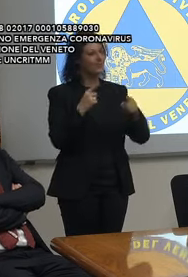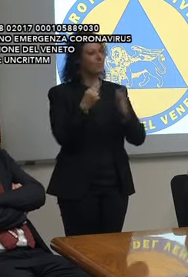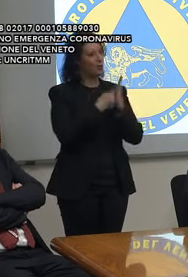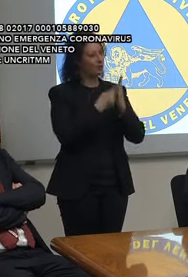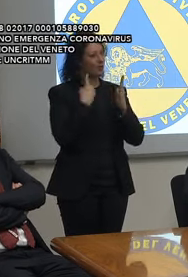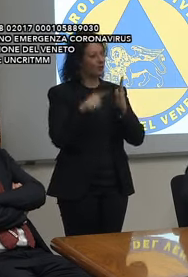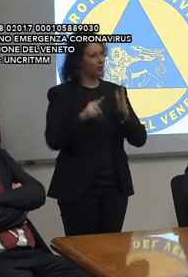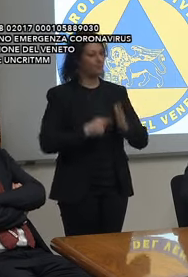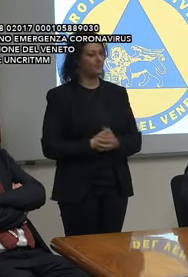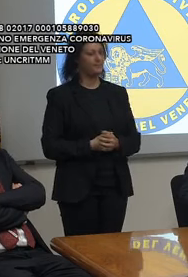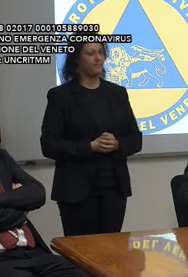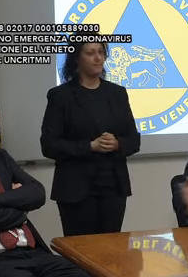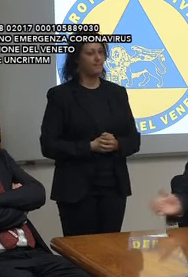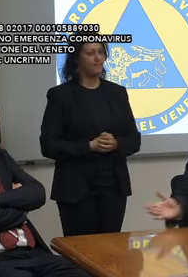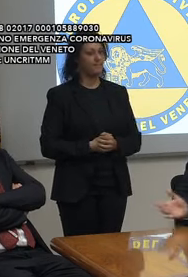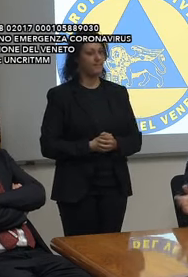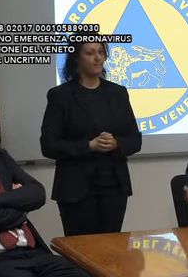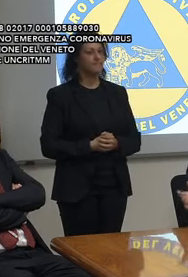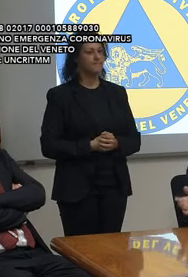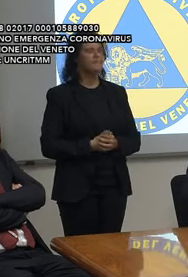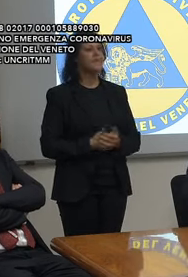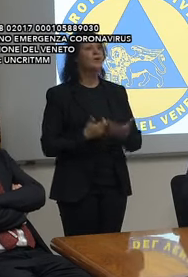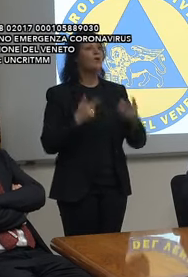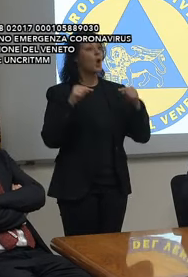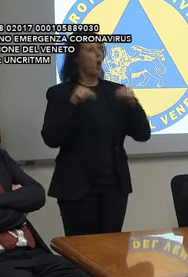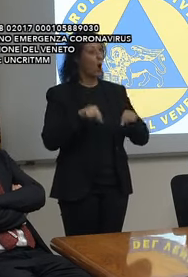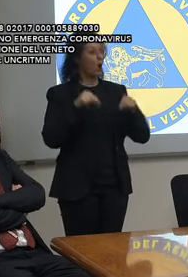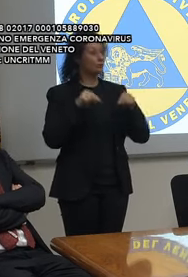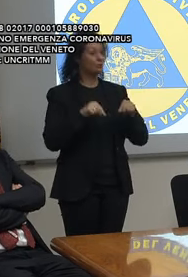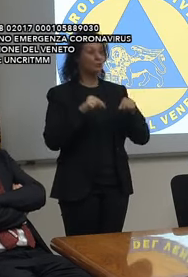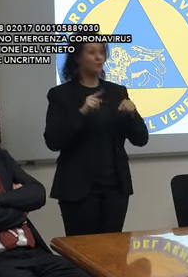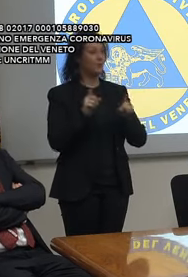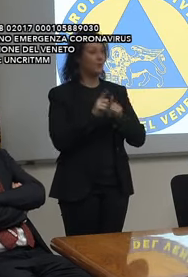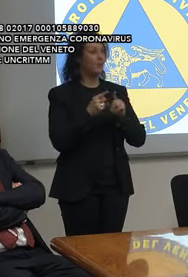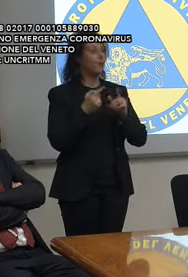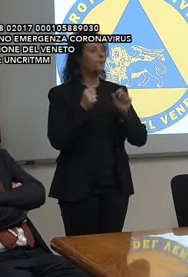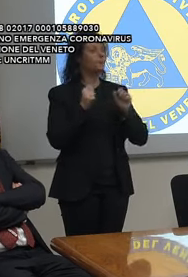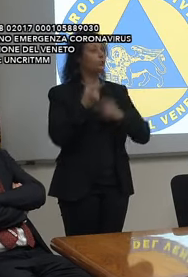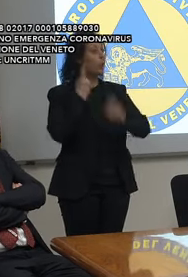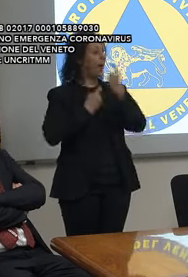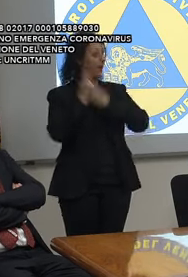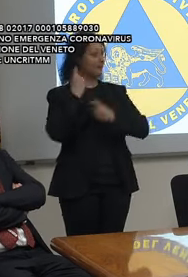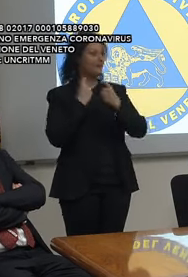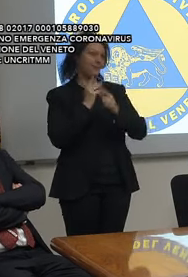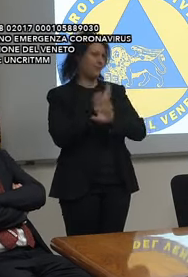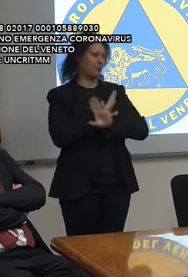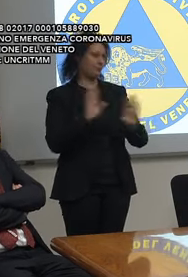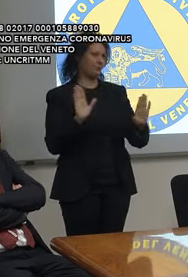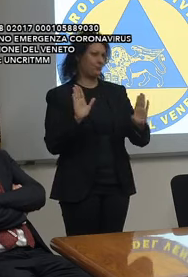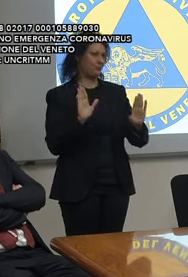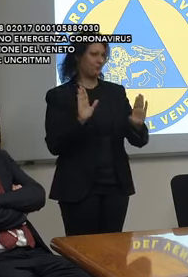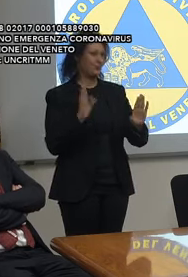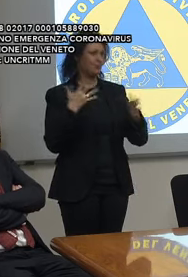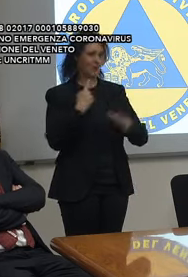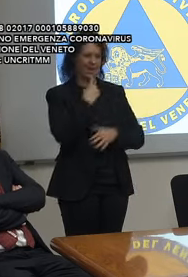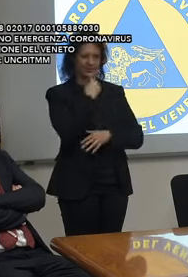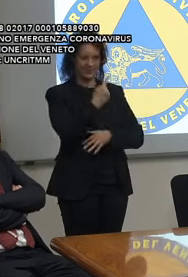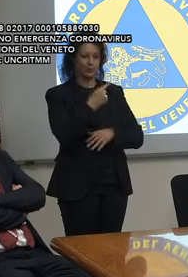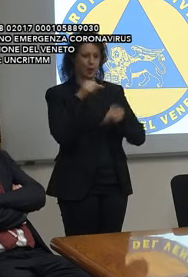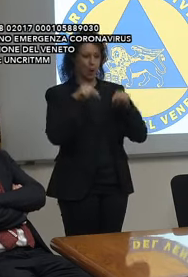Oggi siamo al punto di non ritorno, lo diceva il magnifico rettore, ma